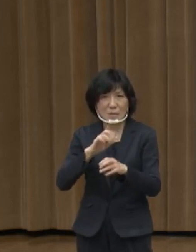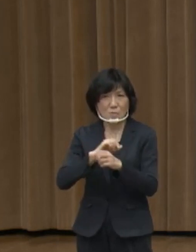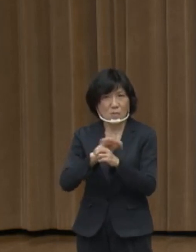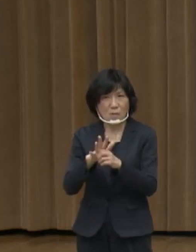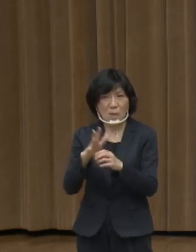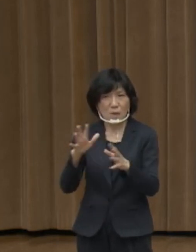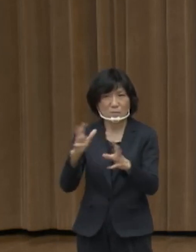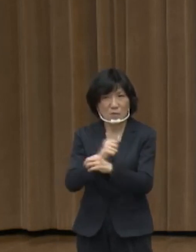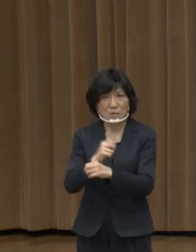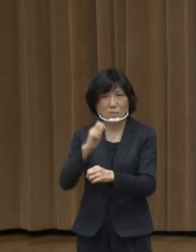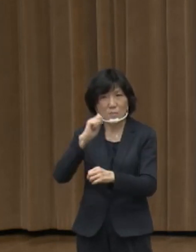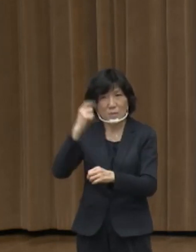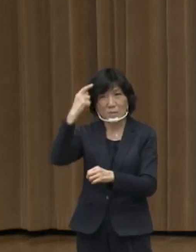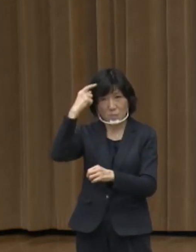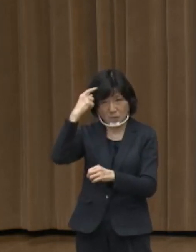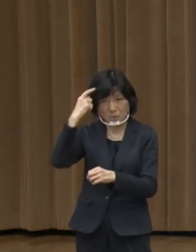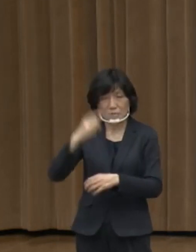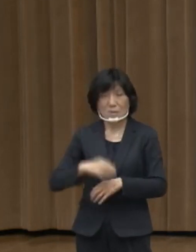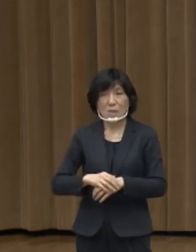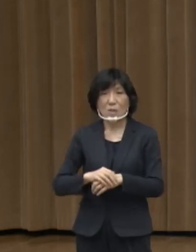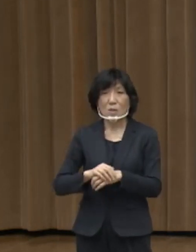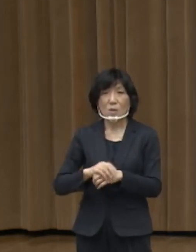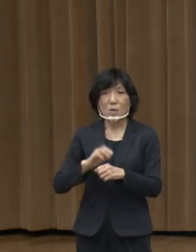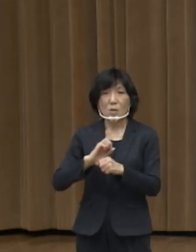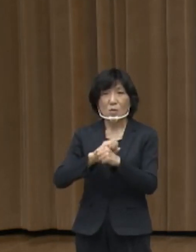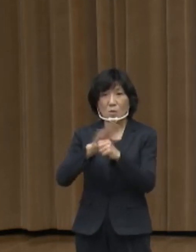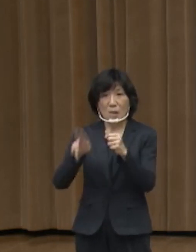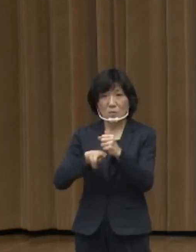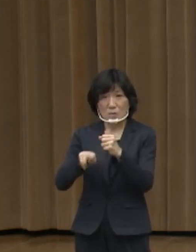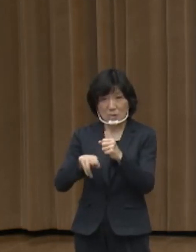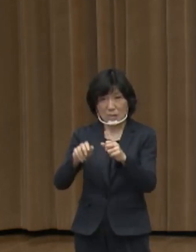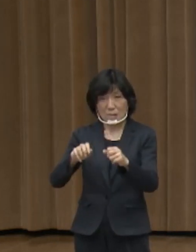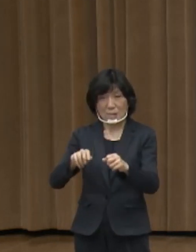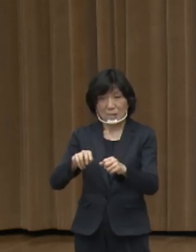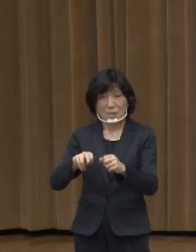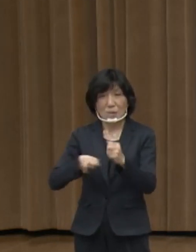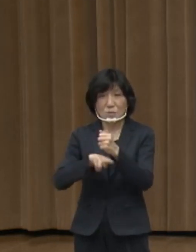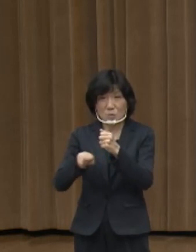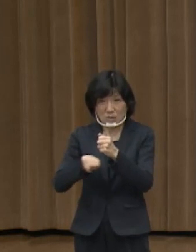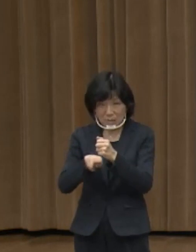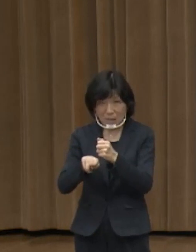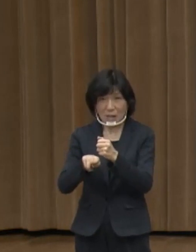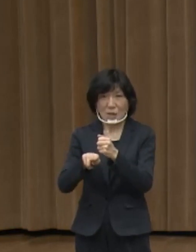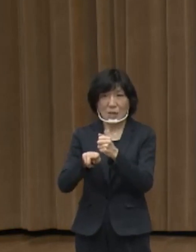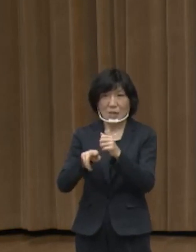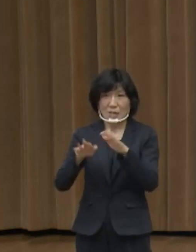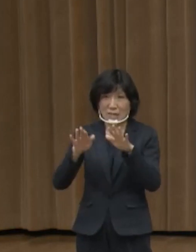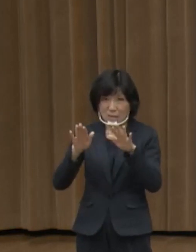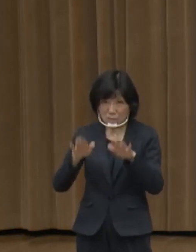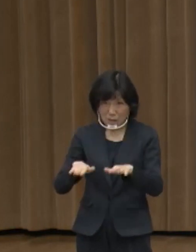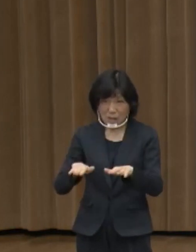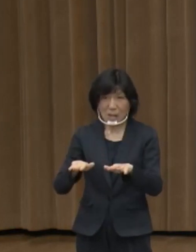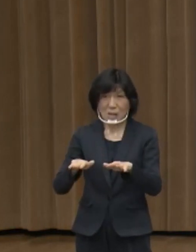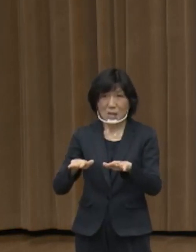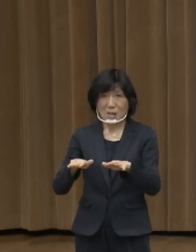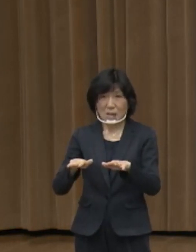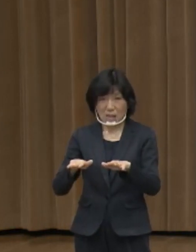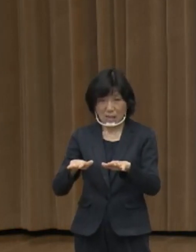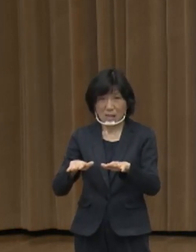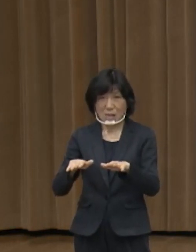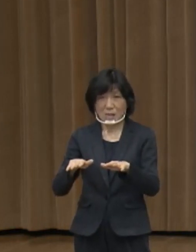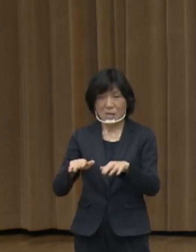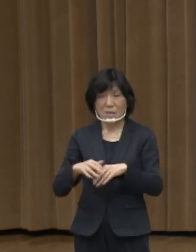私たちは新型コロナウイルス感染症でおそらく極めてこの現代において珍しい